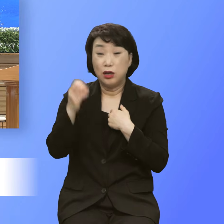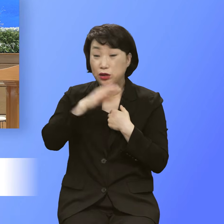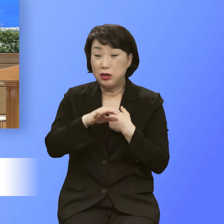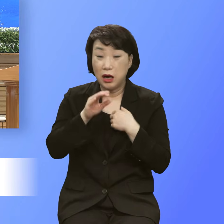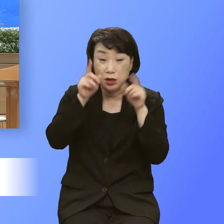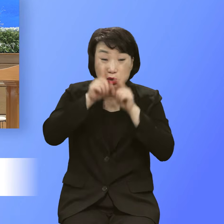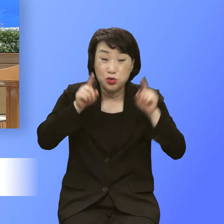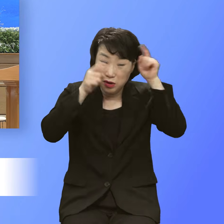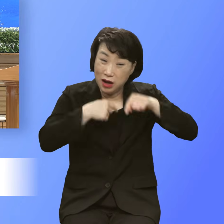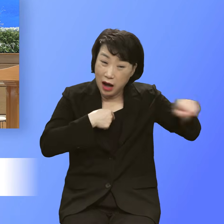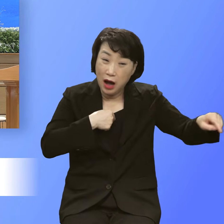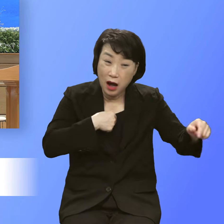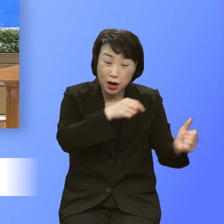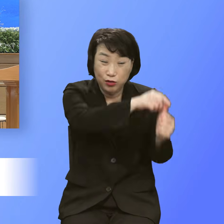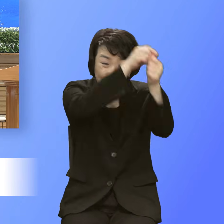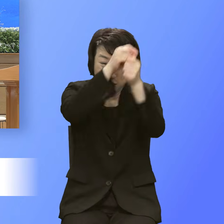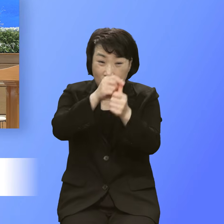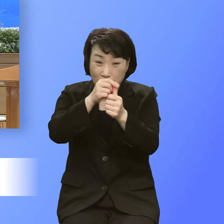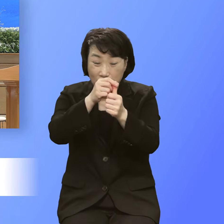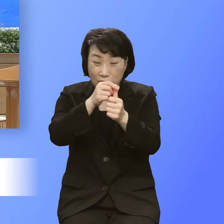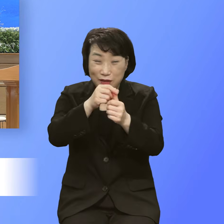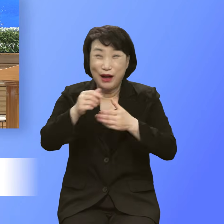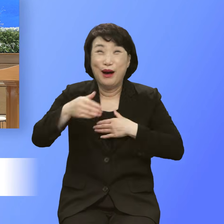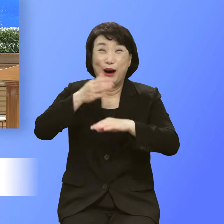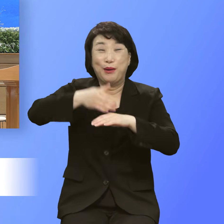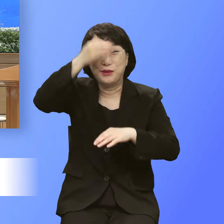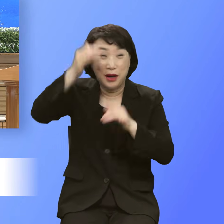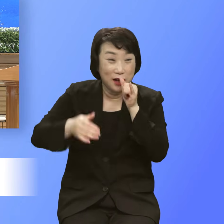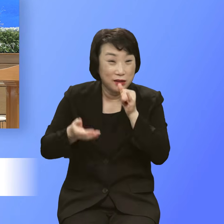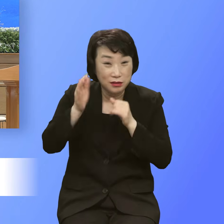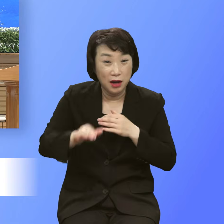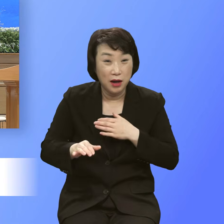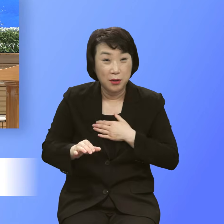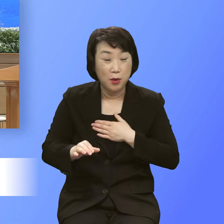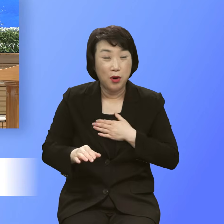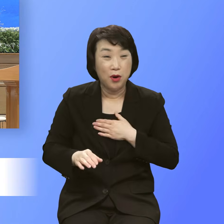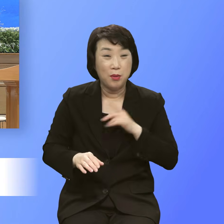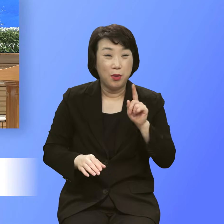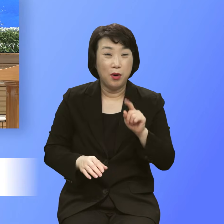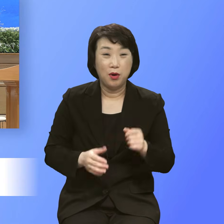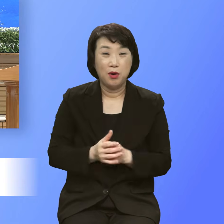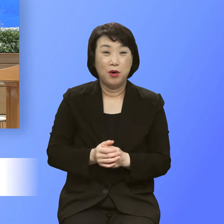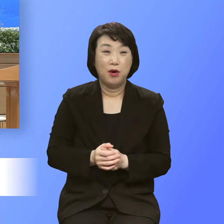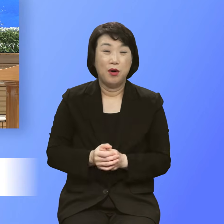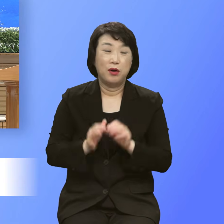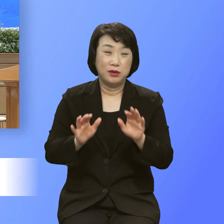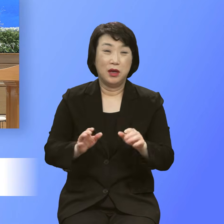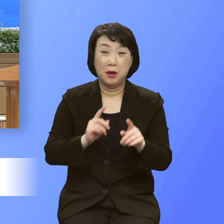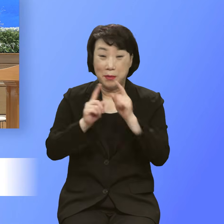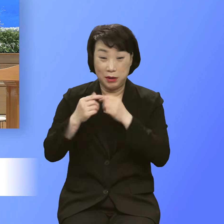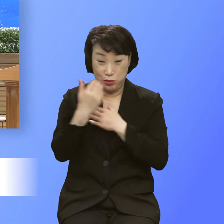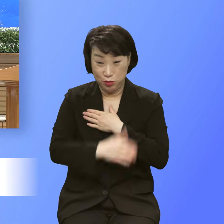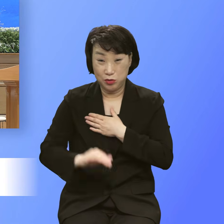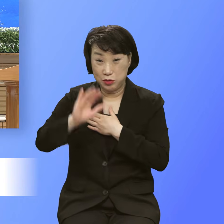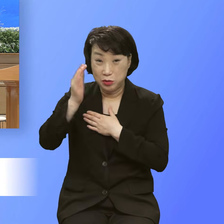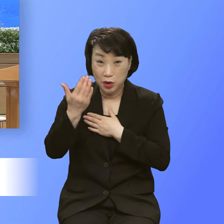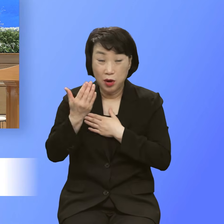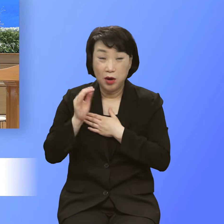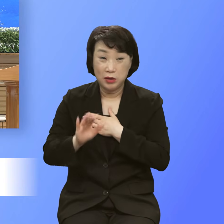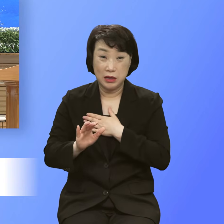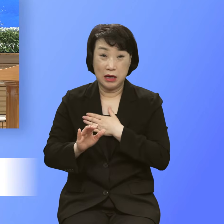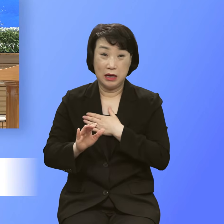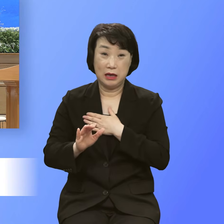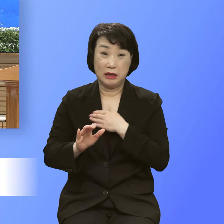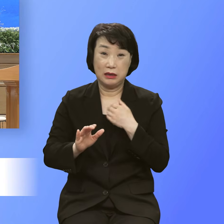그냥 지옥에서 구원해도 너무 감사한데 이렇게 할 수는 없어. 죄값은 사망이기 때문에. 말씀이 육신이